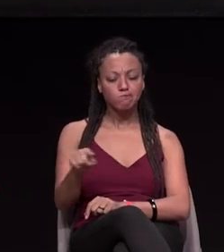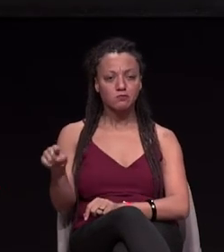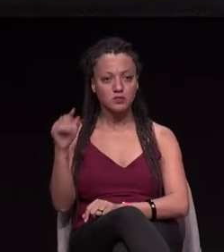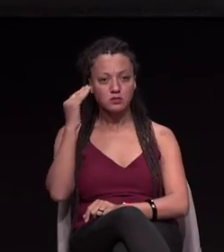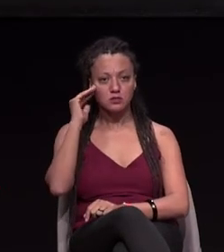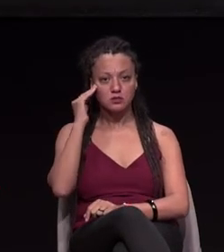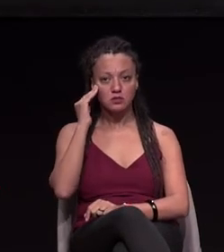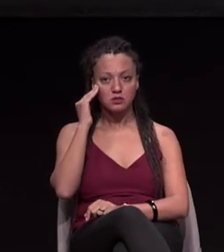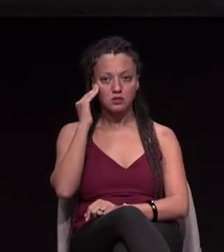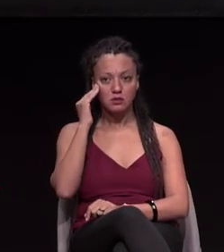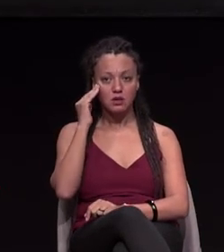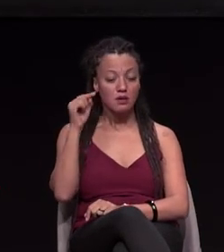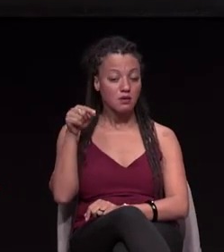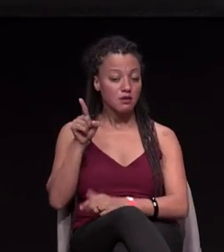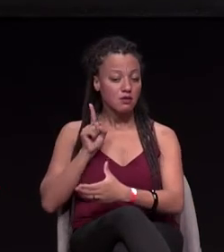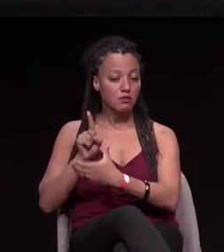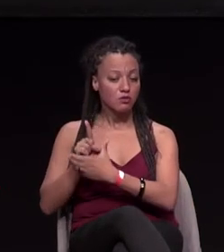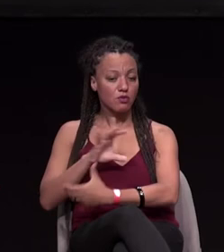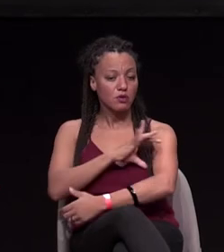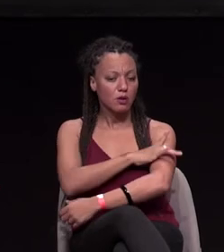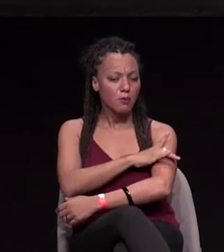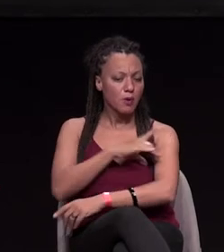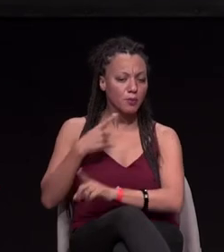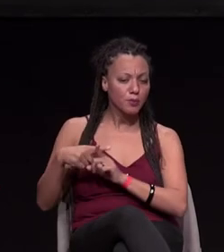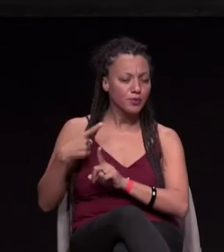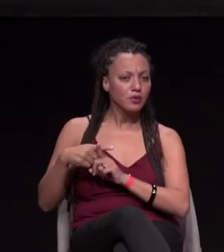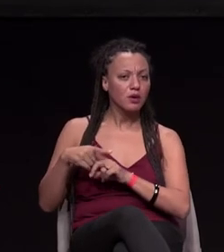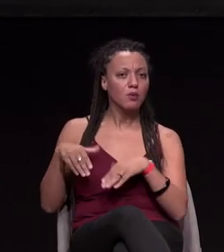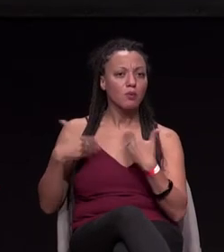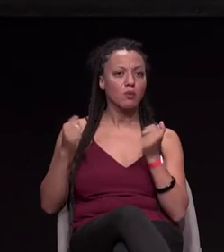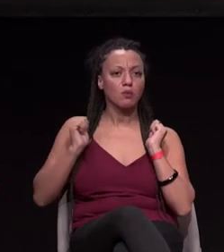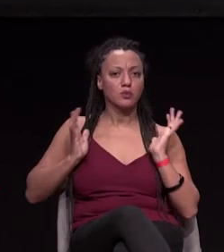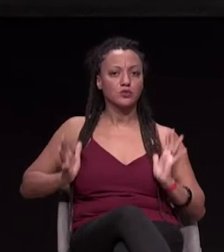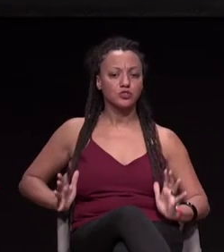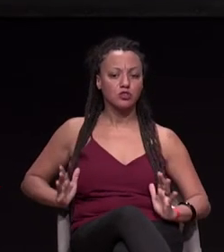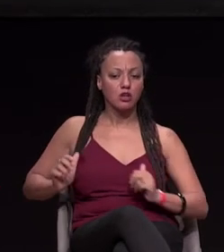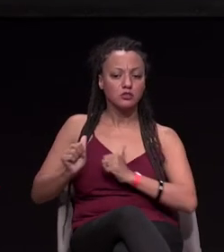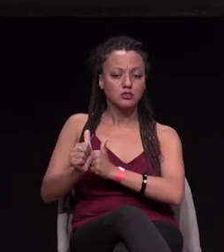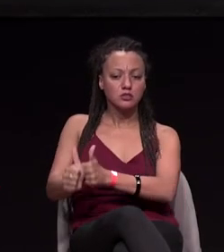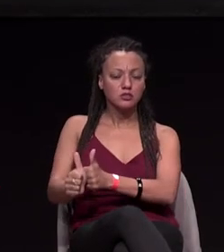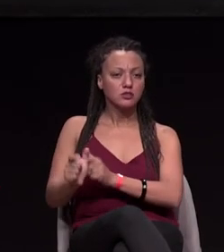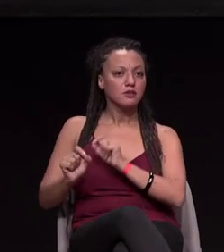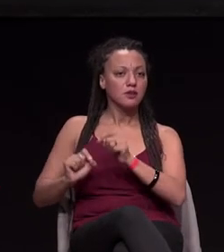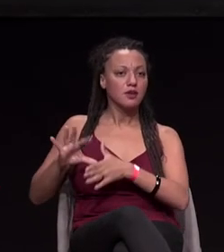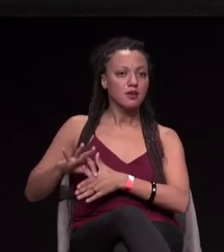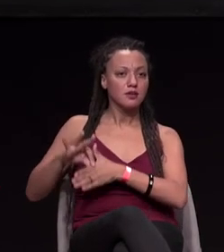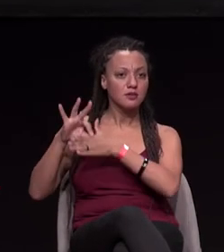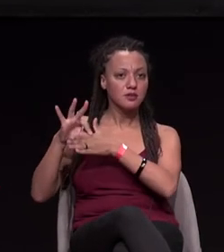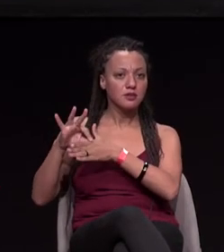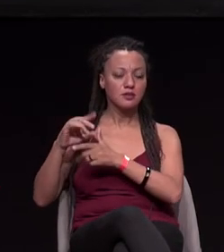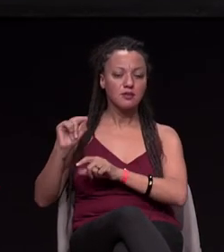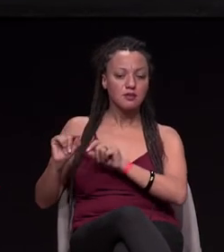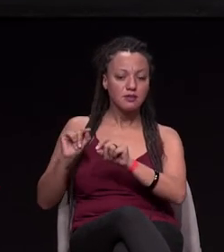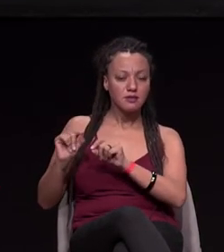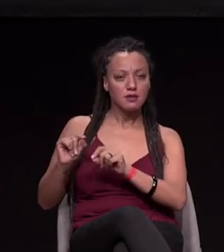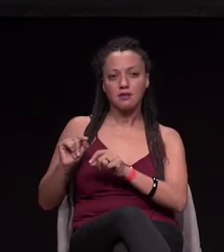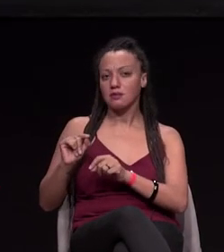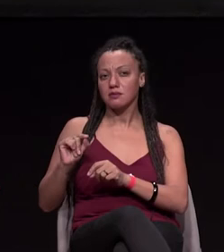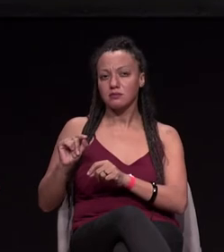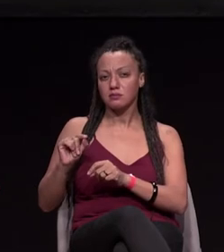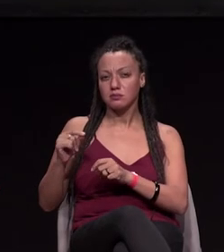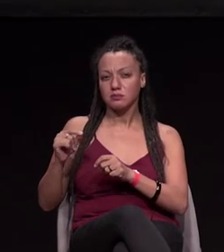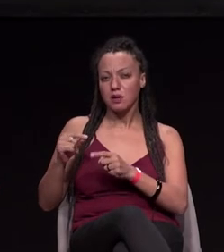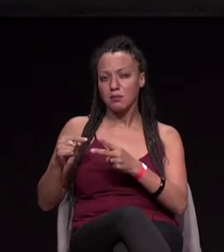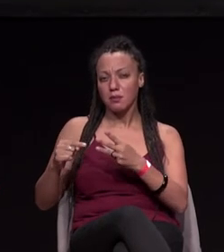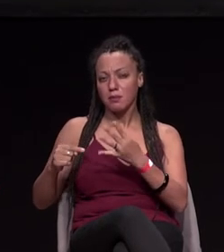desse iniciado deste discípulo com o orixá né com o seu líder religioso o seu padre shawn a